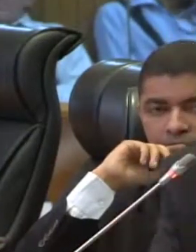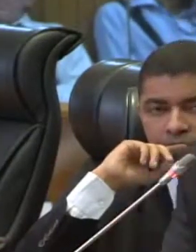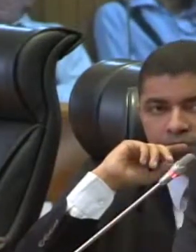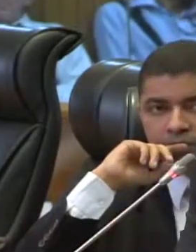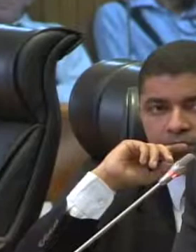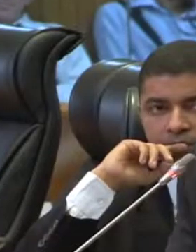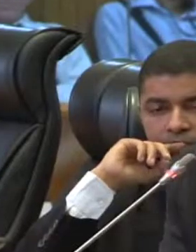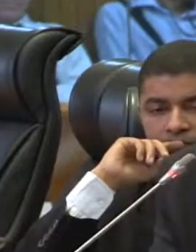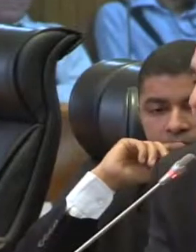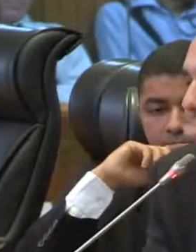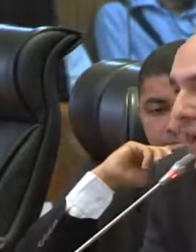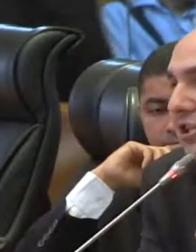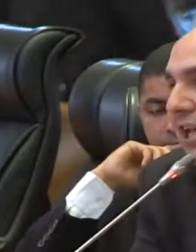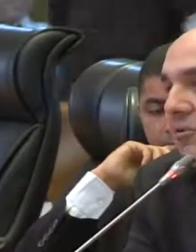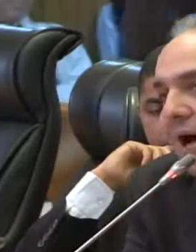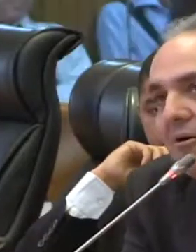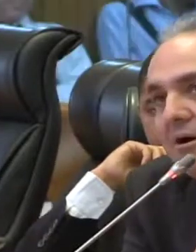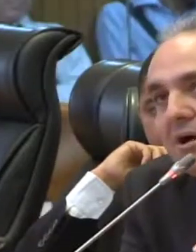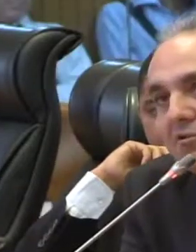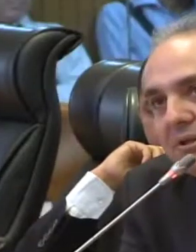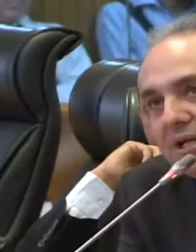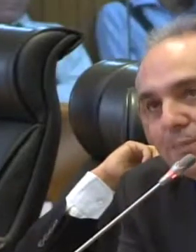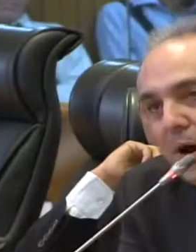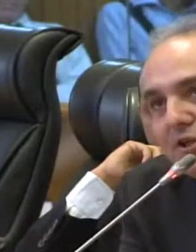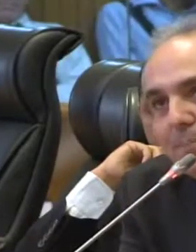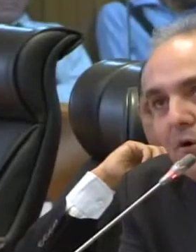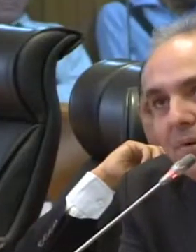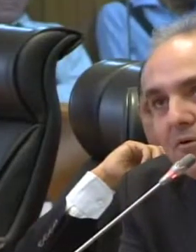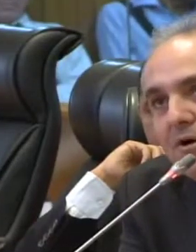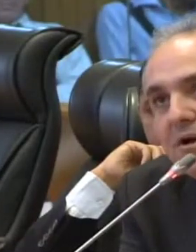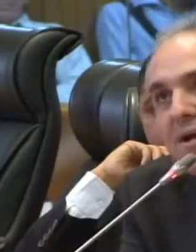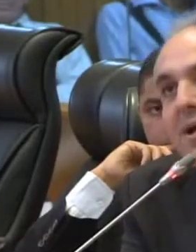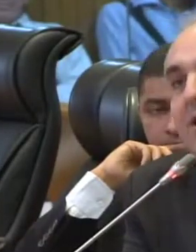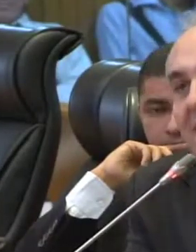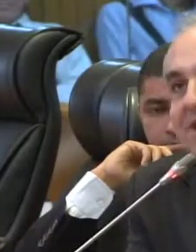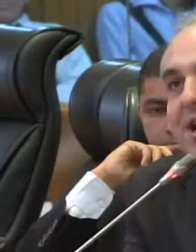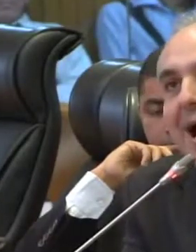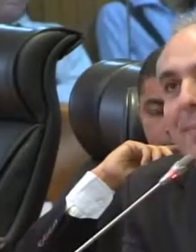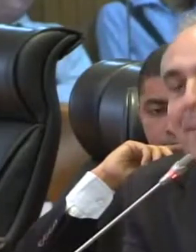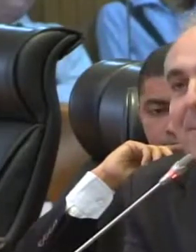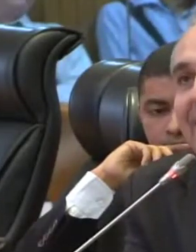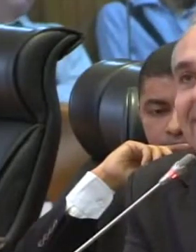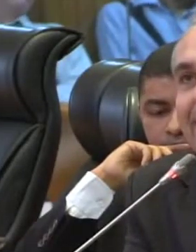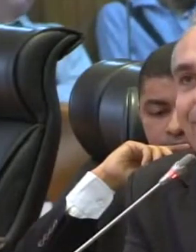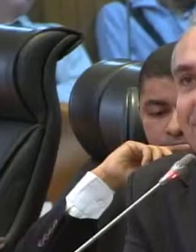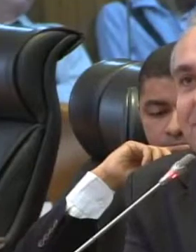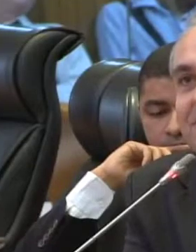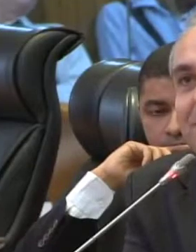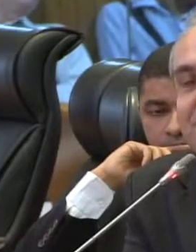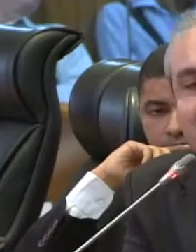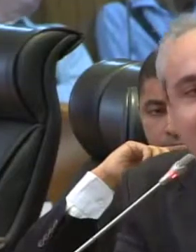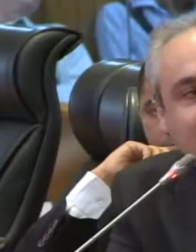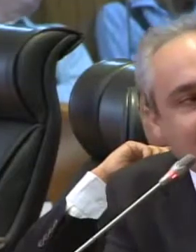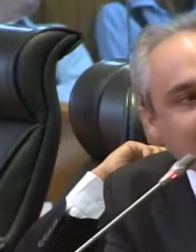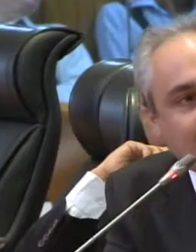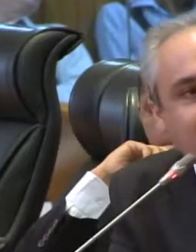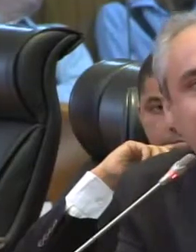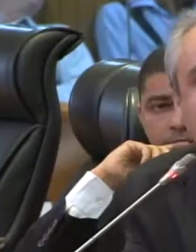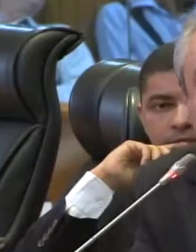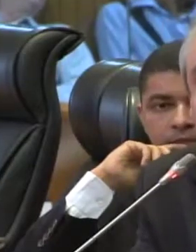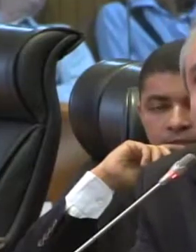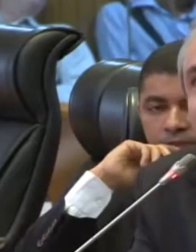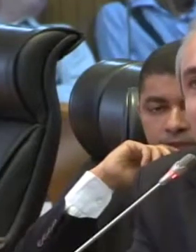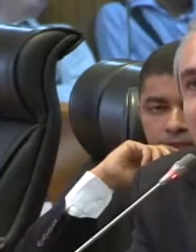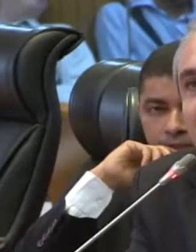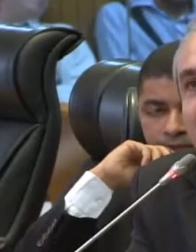a responsabilidade do governo estadual no transporte público, eu acho que cabe, a primeira tarefa que nós temos é emendá-la e